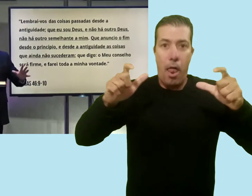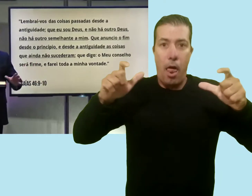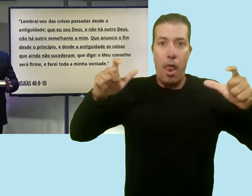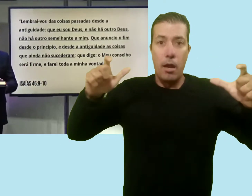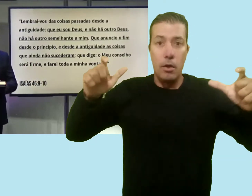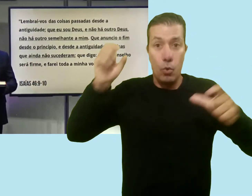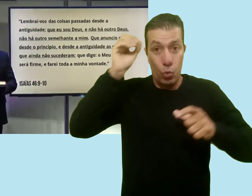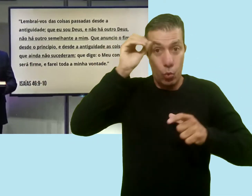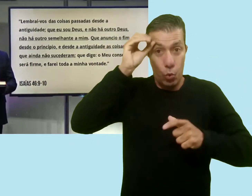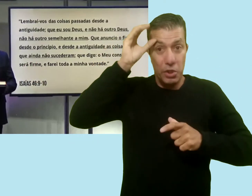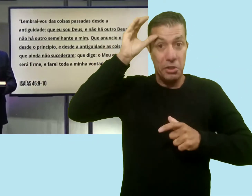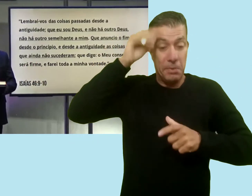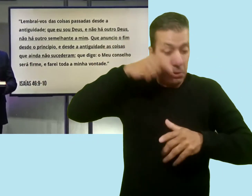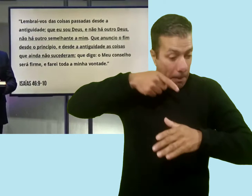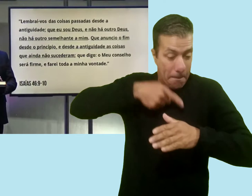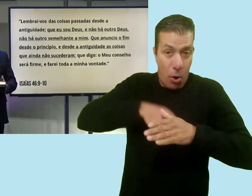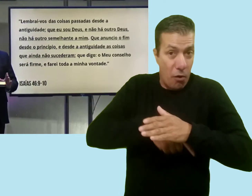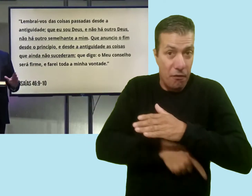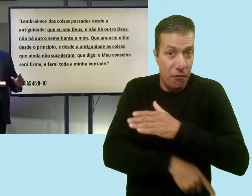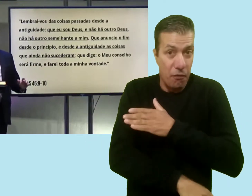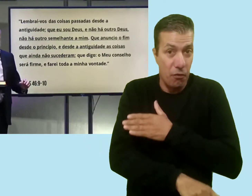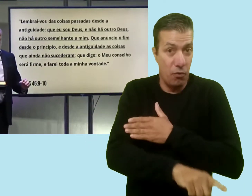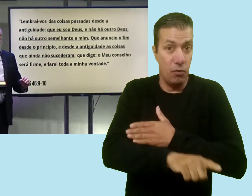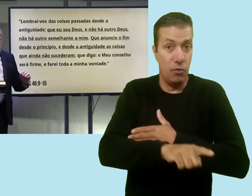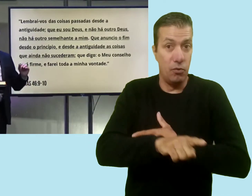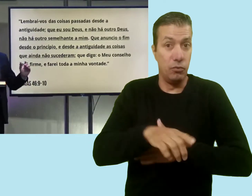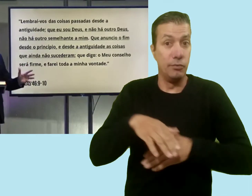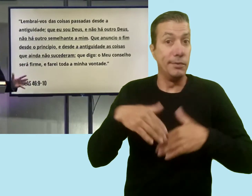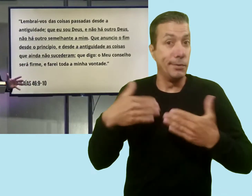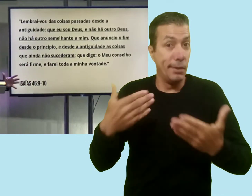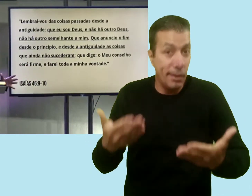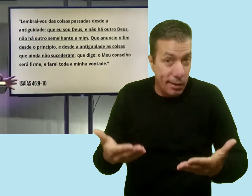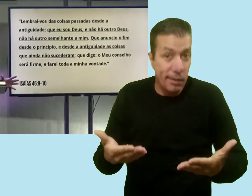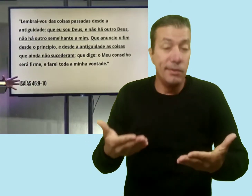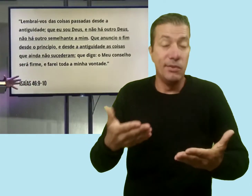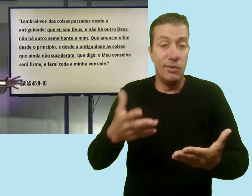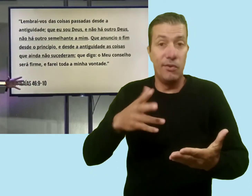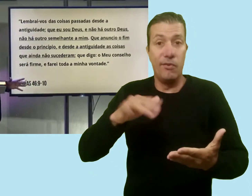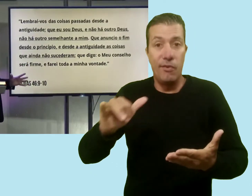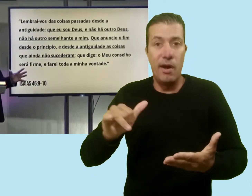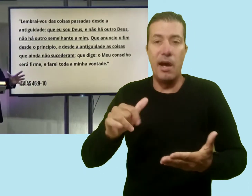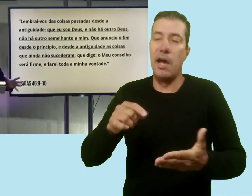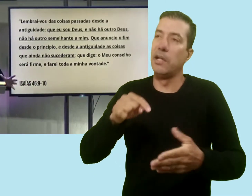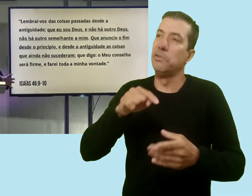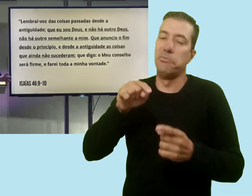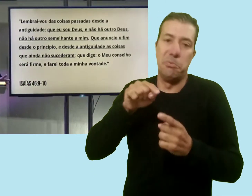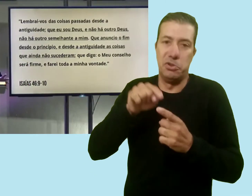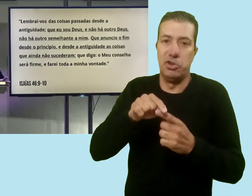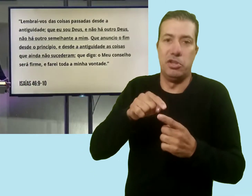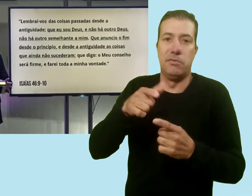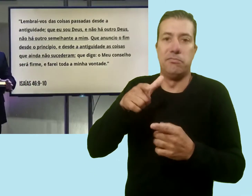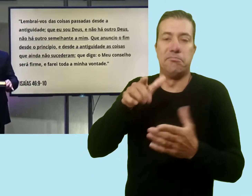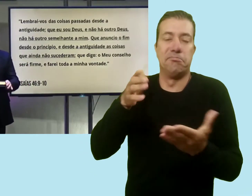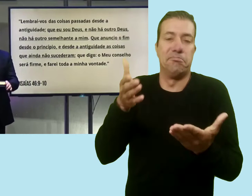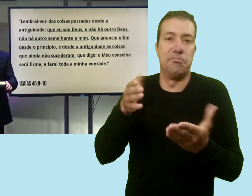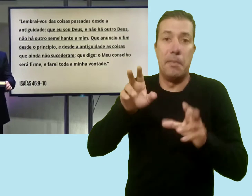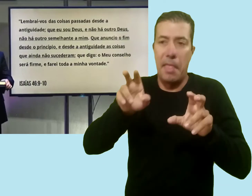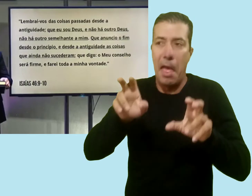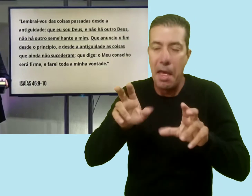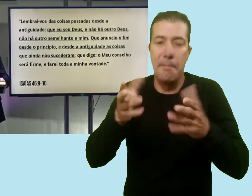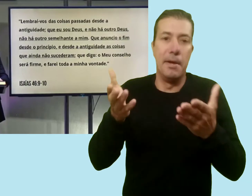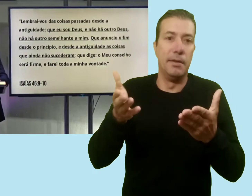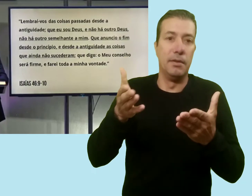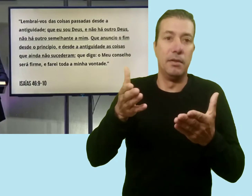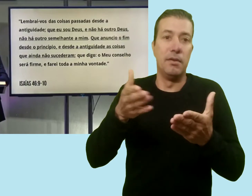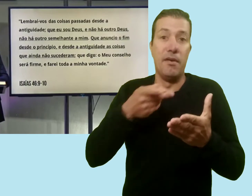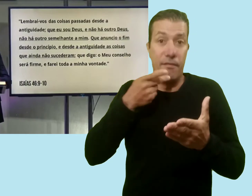porque o conhecimento é muito profundo, não pode ser despejado todo de uma vez, senão nós ficaremos sempre no mesmo ponto, ok?